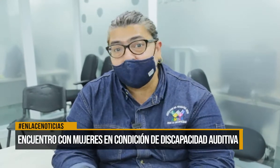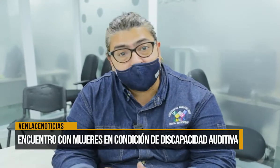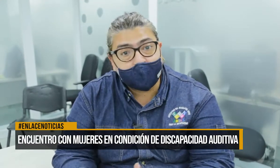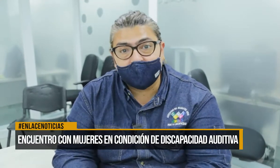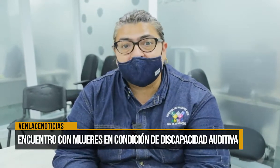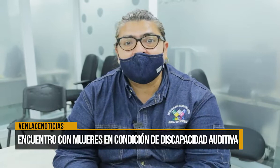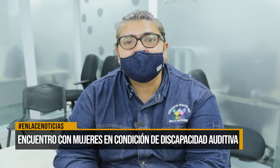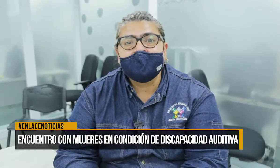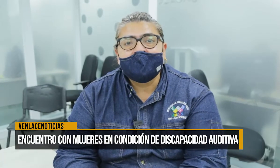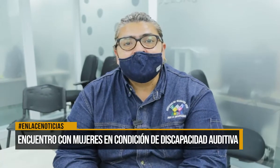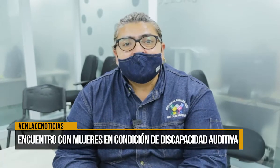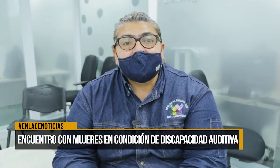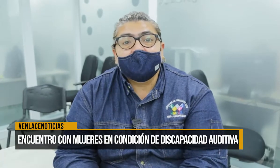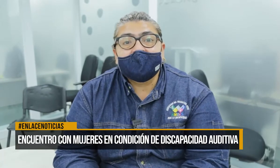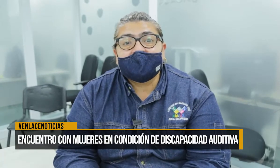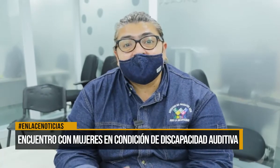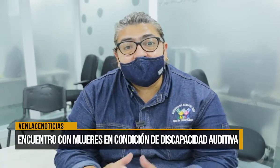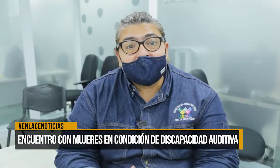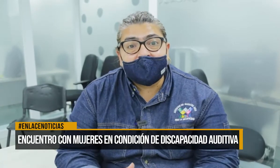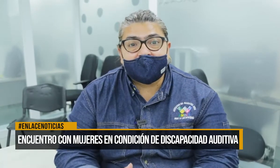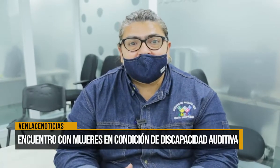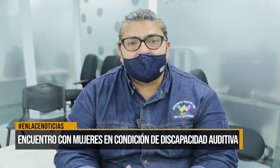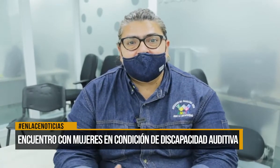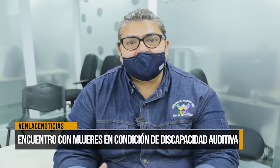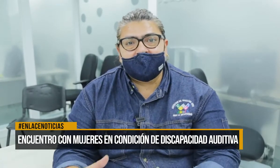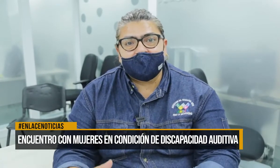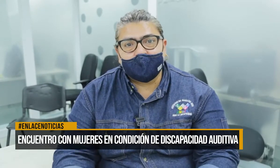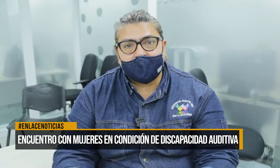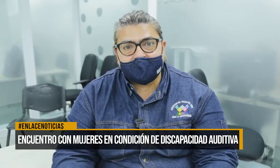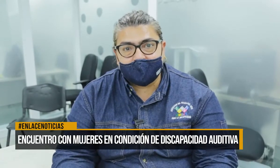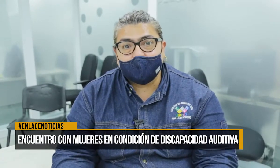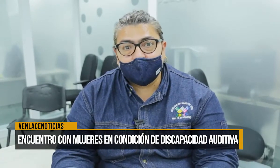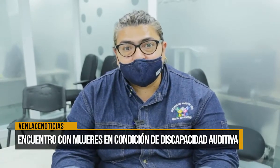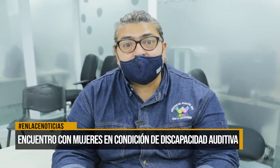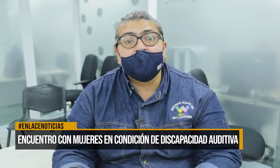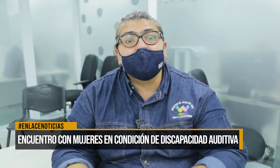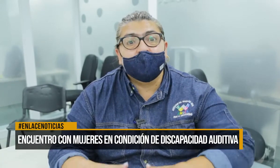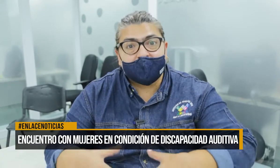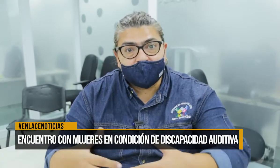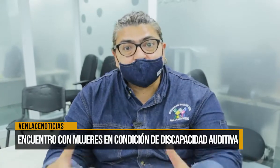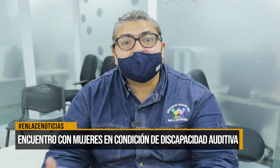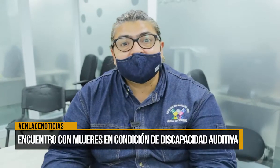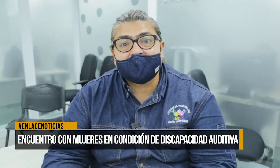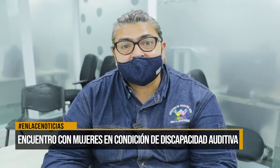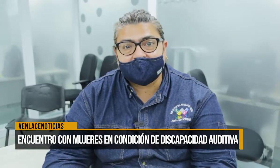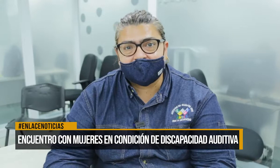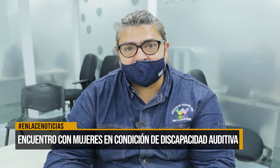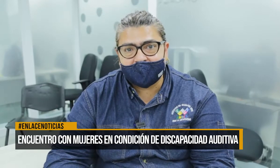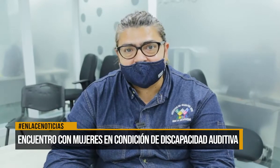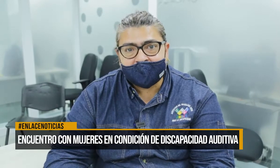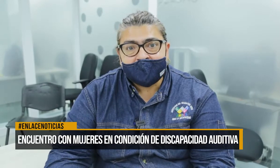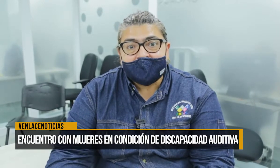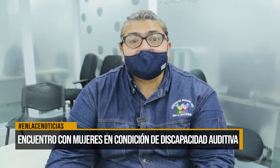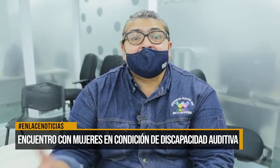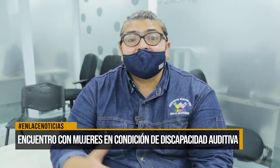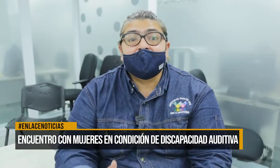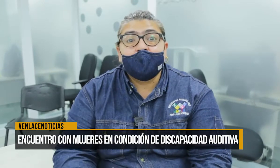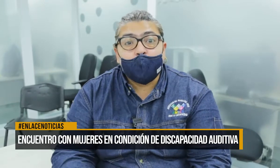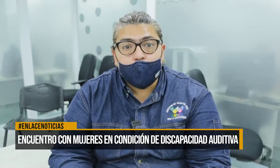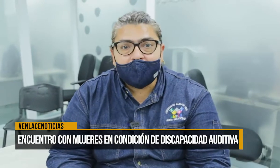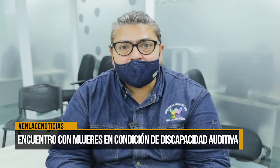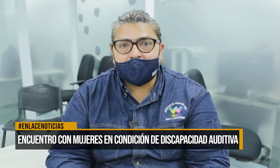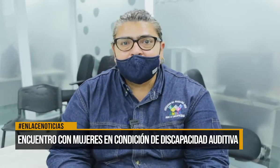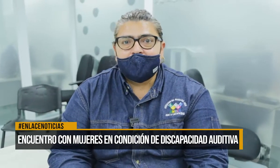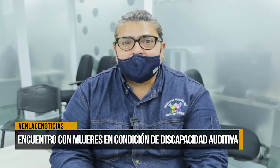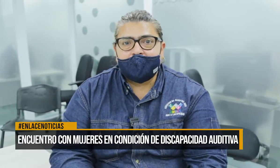Casa de Mujer Empoderada, y donde se ve que dentro de la estructura de conformación de esas estrategias se han tenido